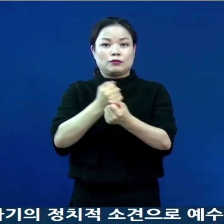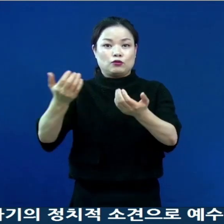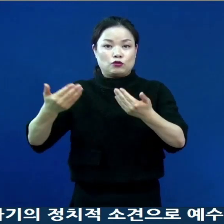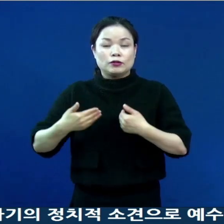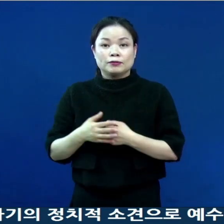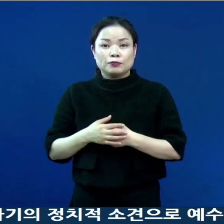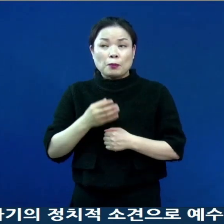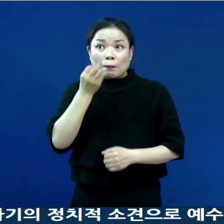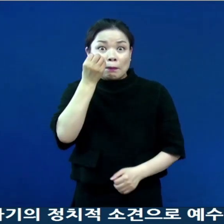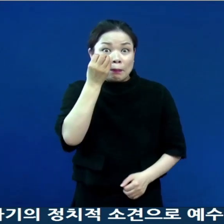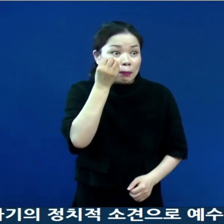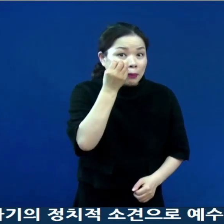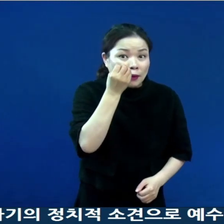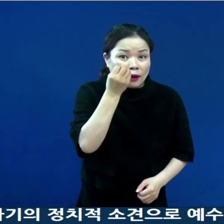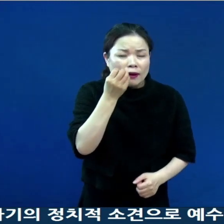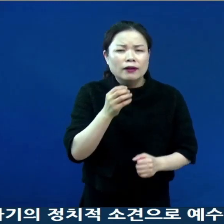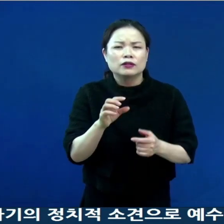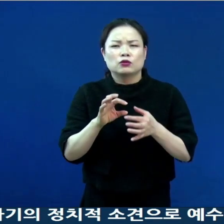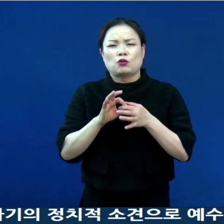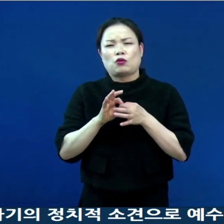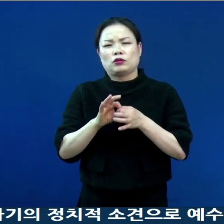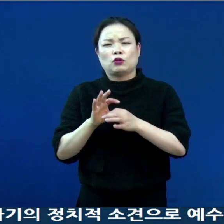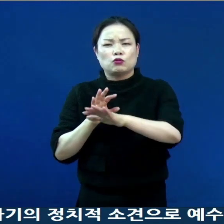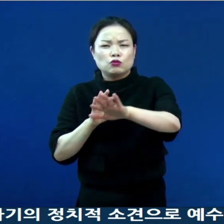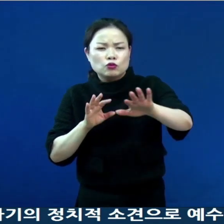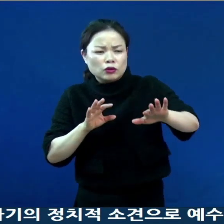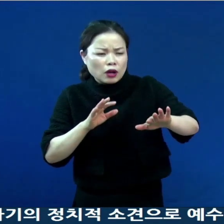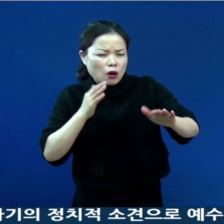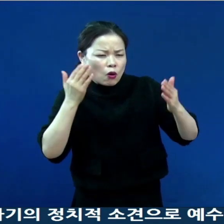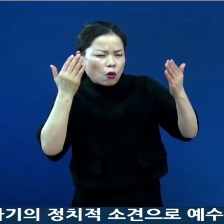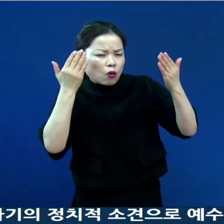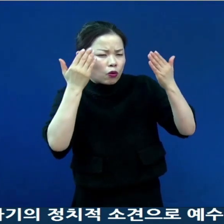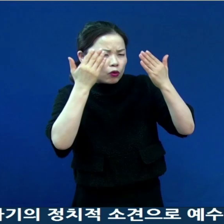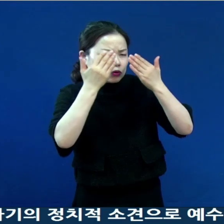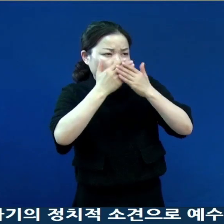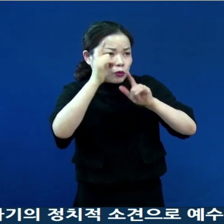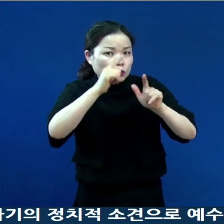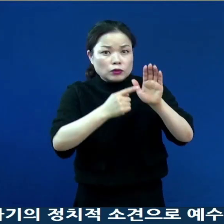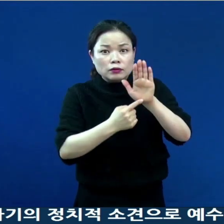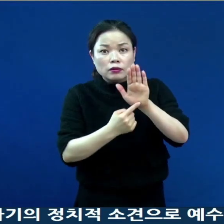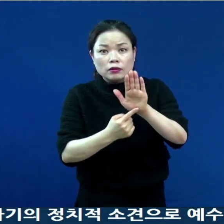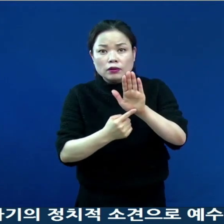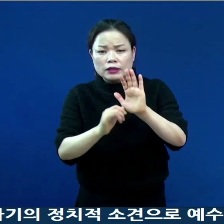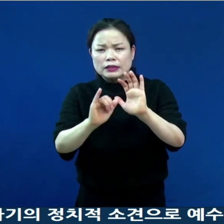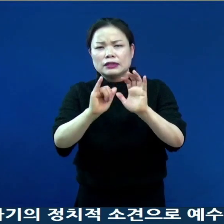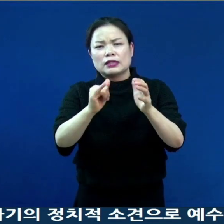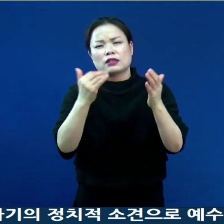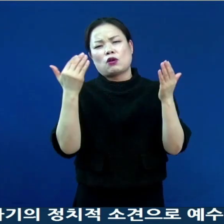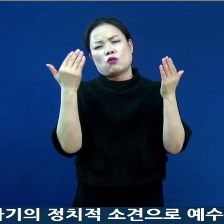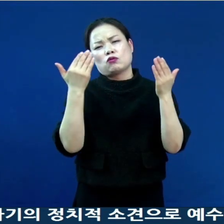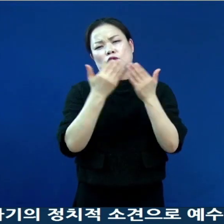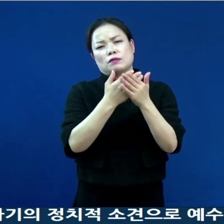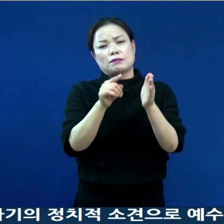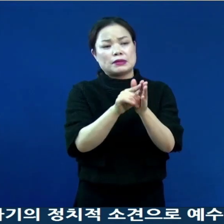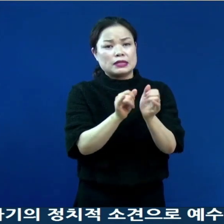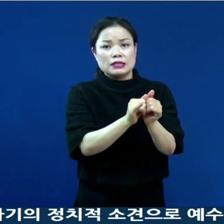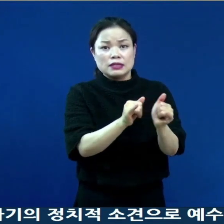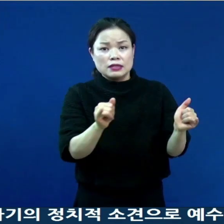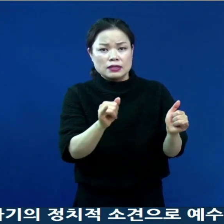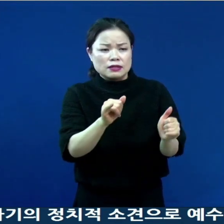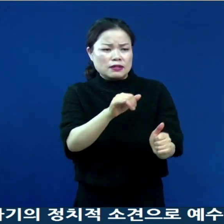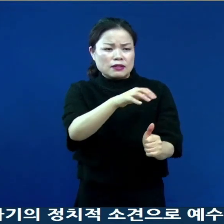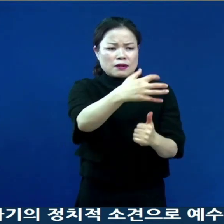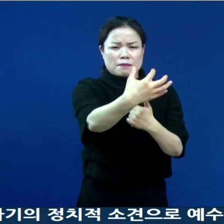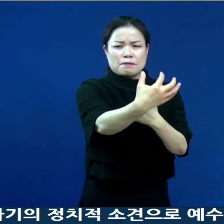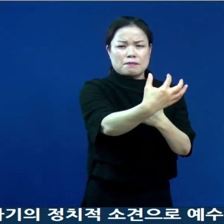겁니다. 아이러니를 통해서 우리들의 어두운 면을 밝히며 세상의 어두움이 믿는 사람들을